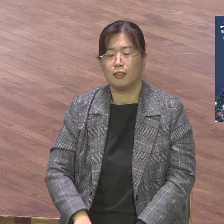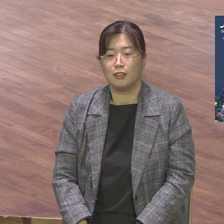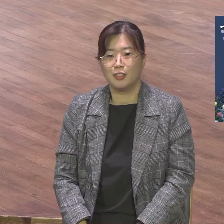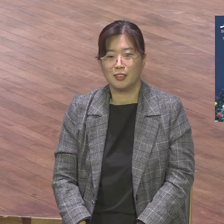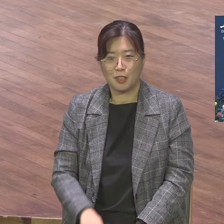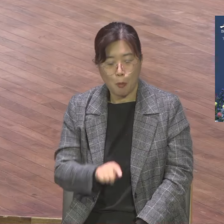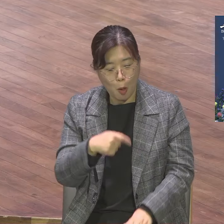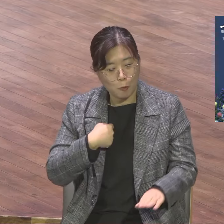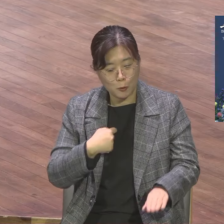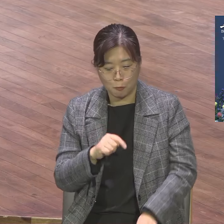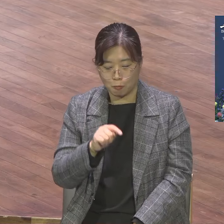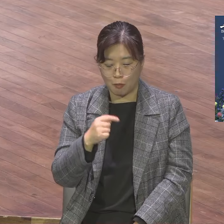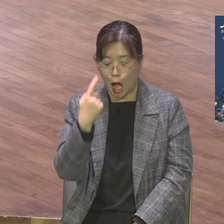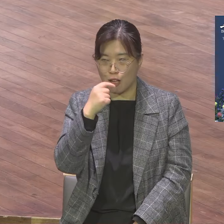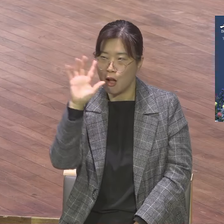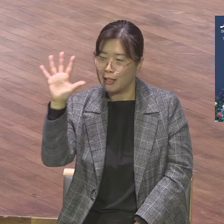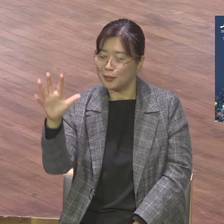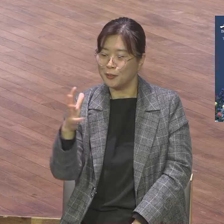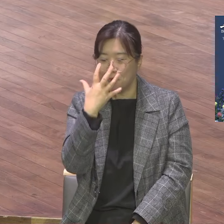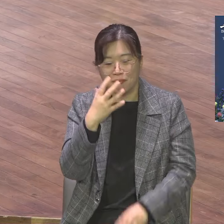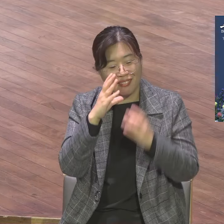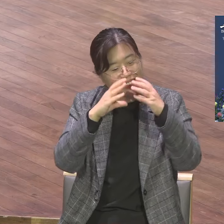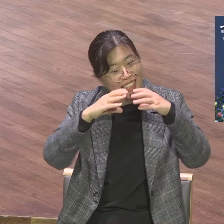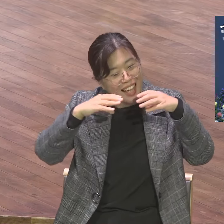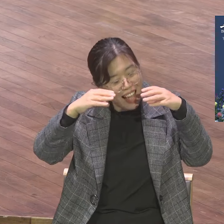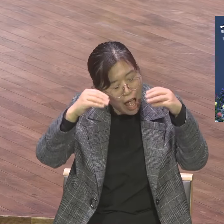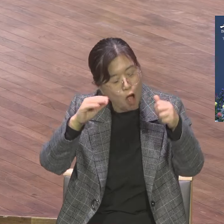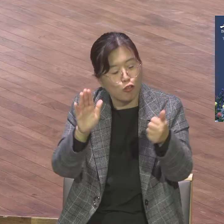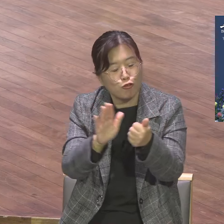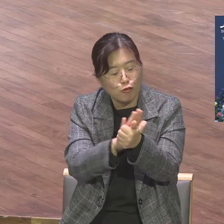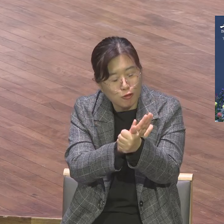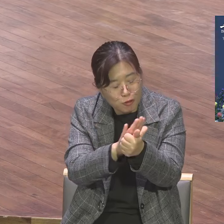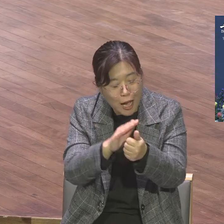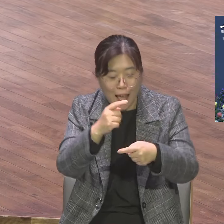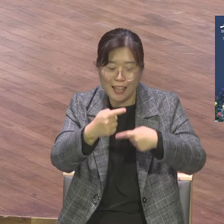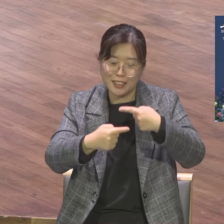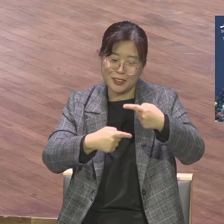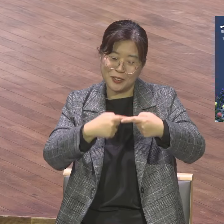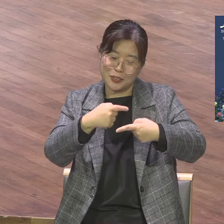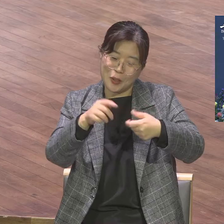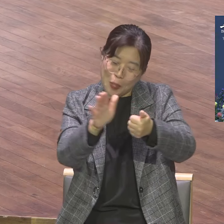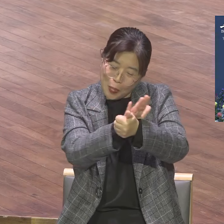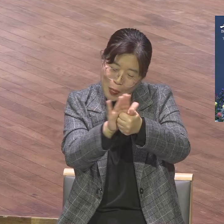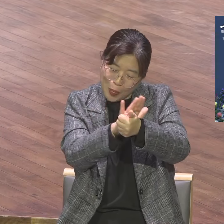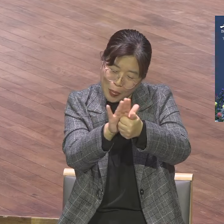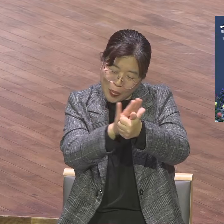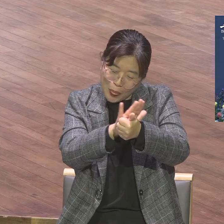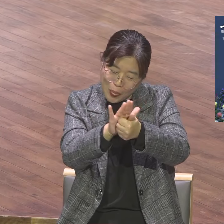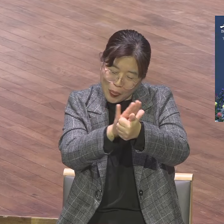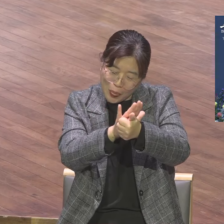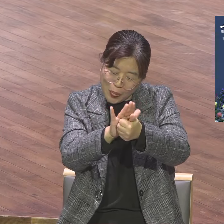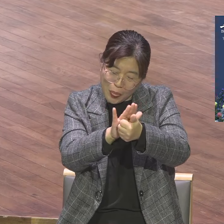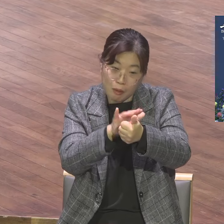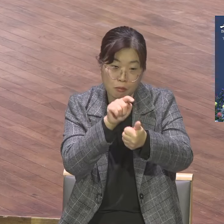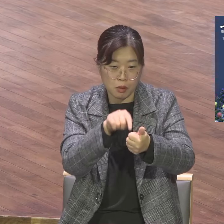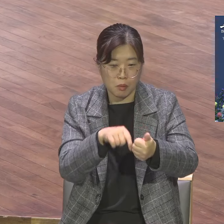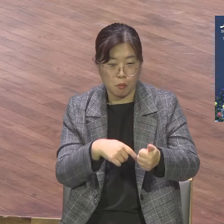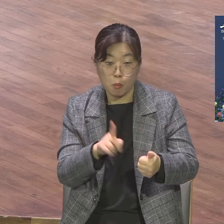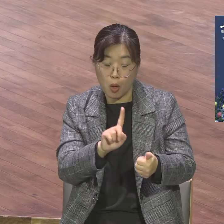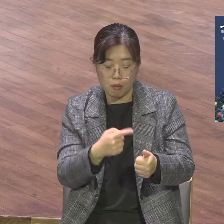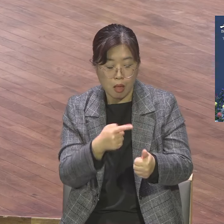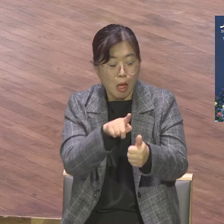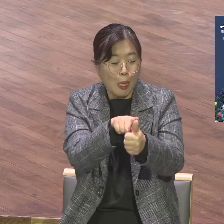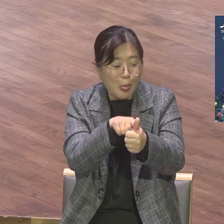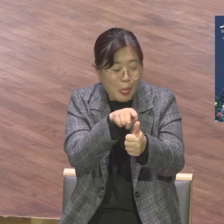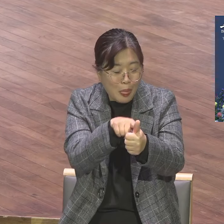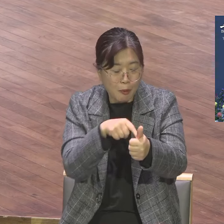잘 도와주고 따뜻한 말 해주고 너무 친절하게 해주고 잘해주니까 팍 속아버리는